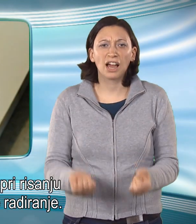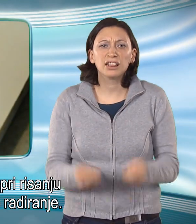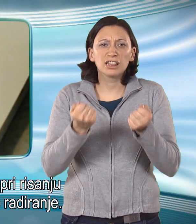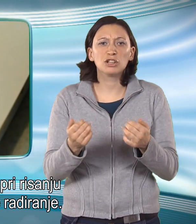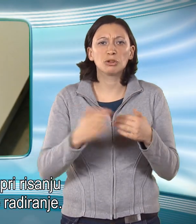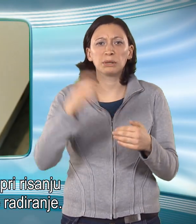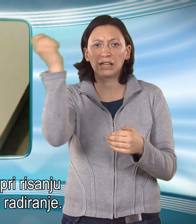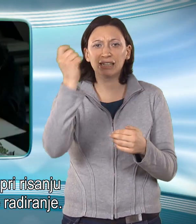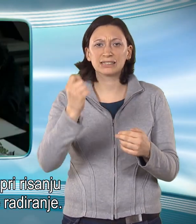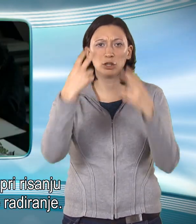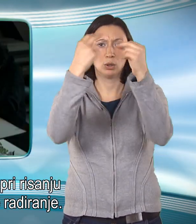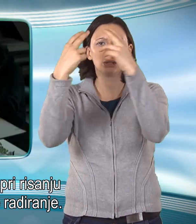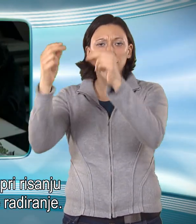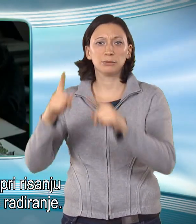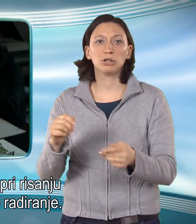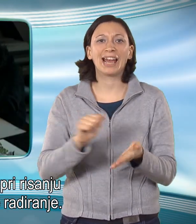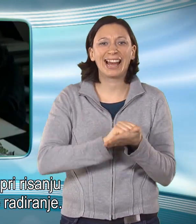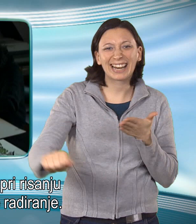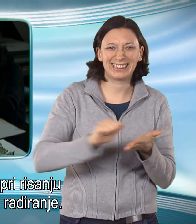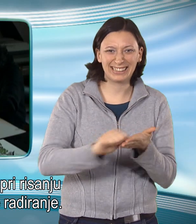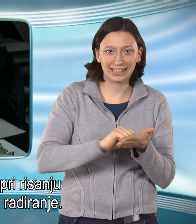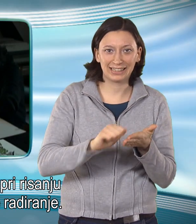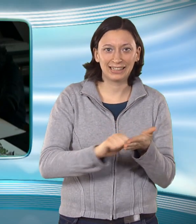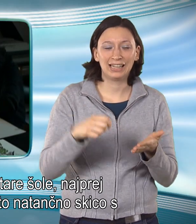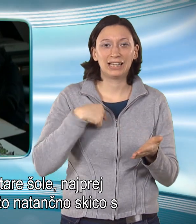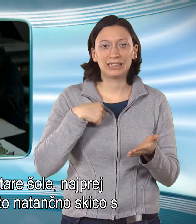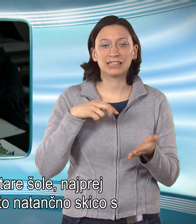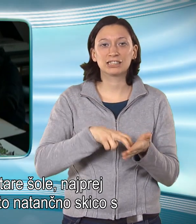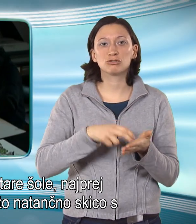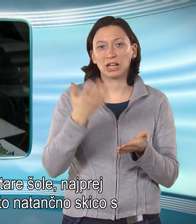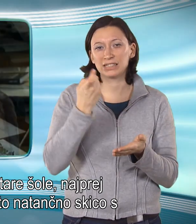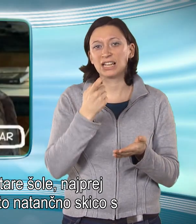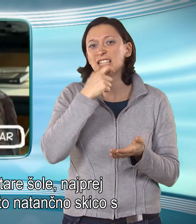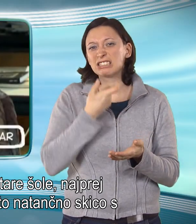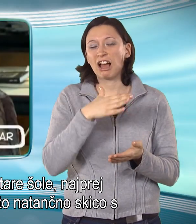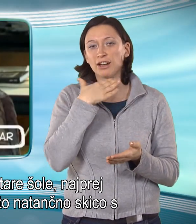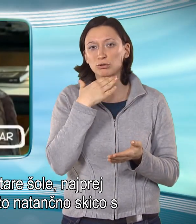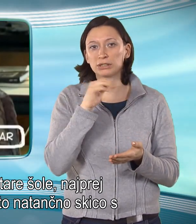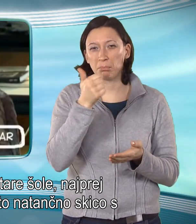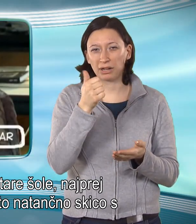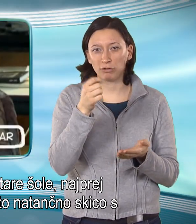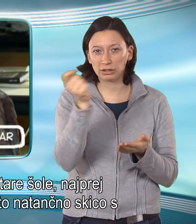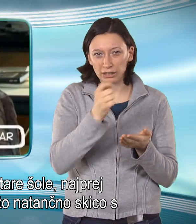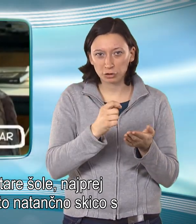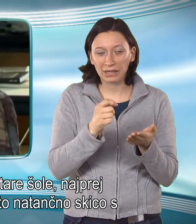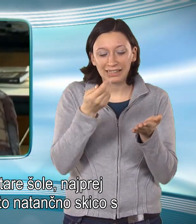Najtežje pri risanju stripu je radiranje, ne. Jaz sem še iz stare šole, ki si naredim najprej skico